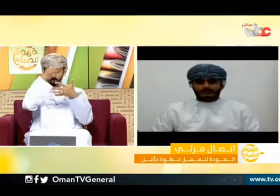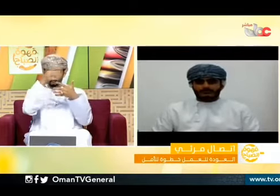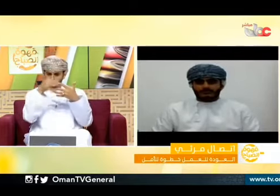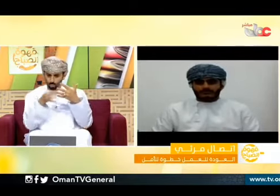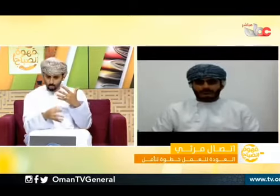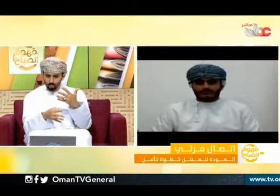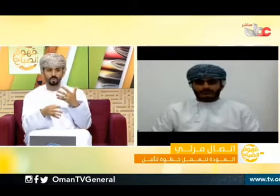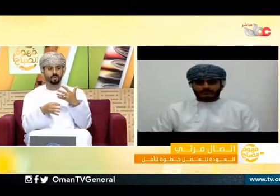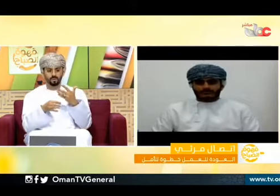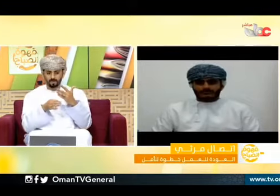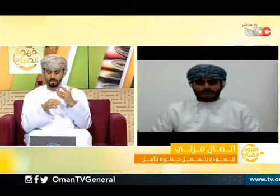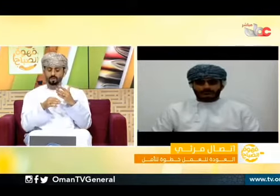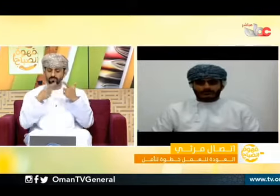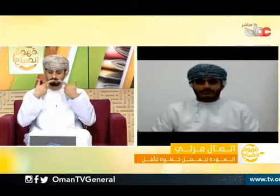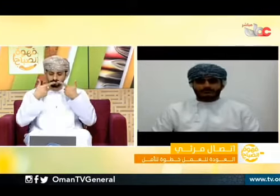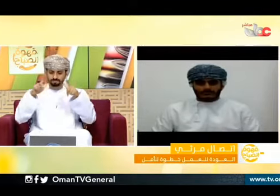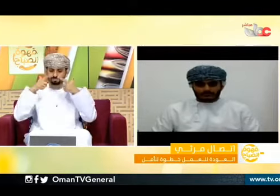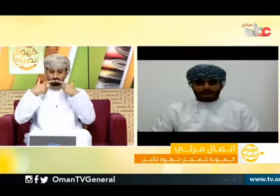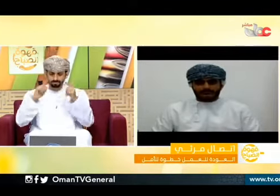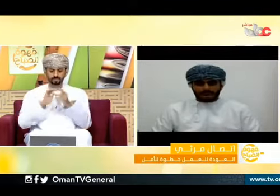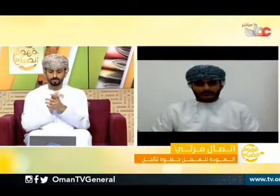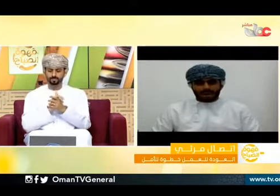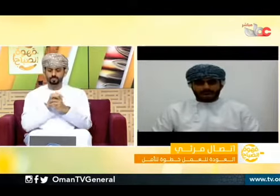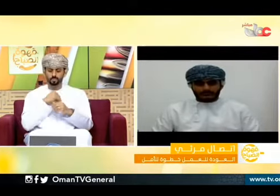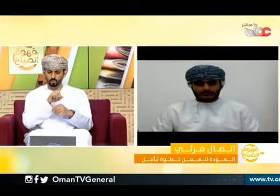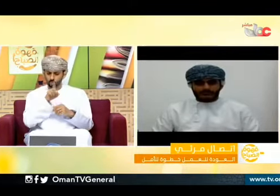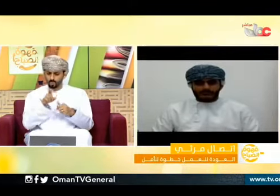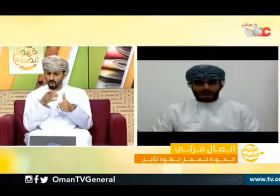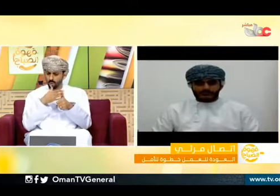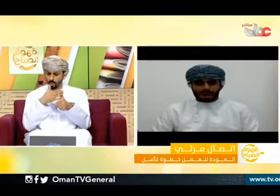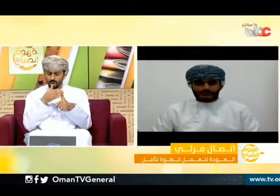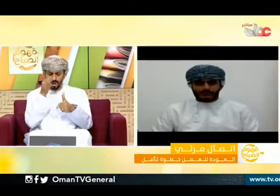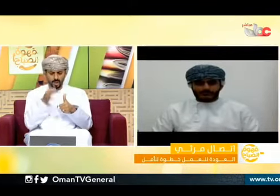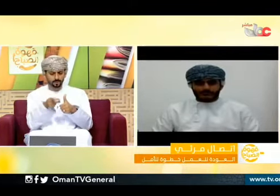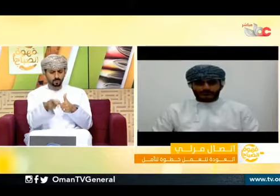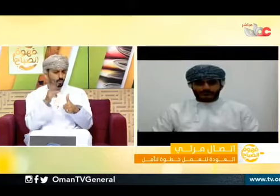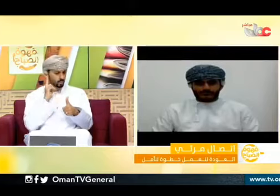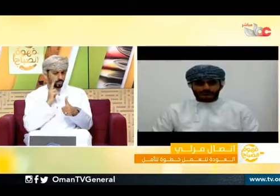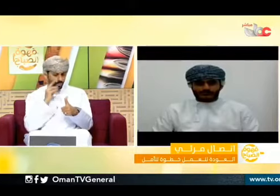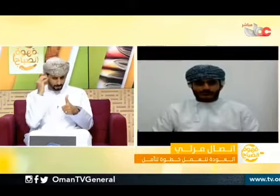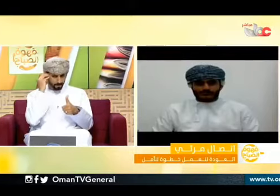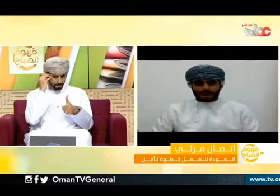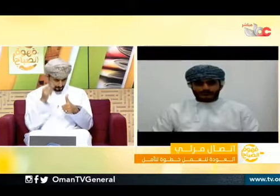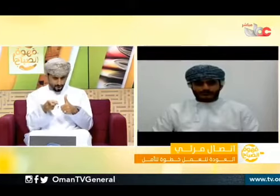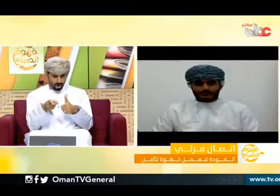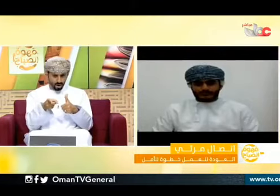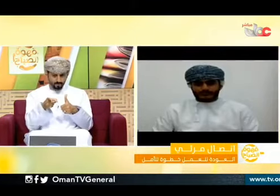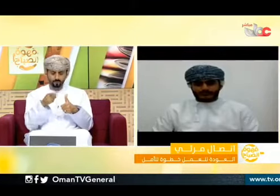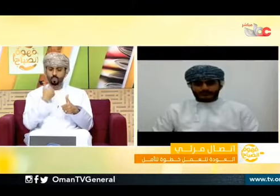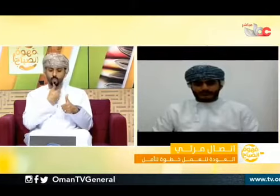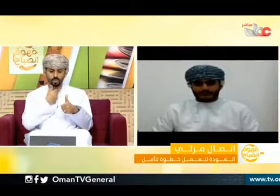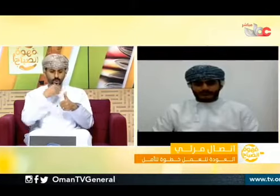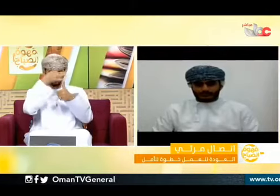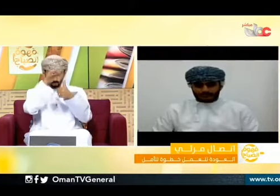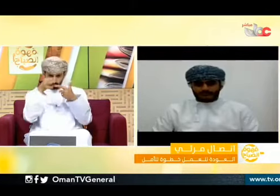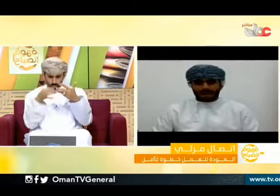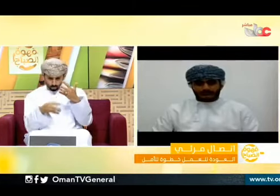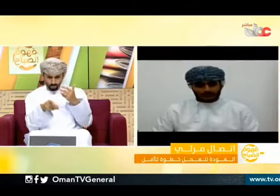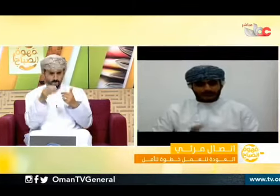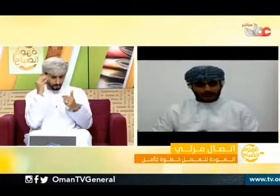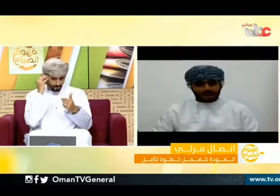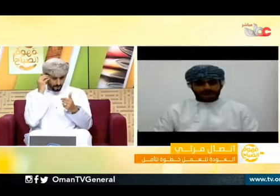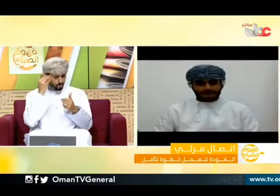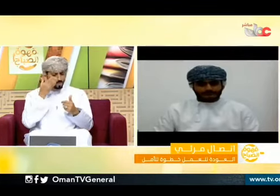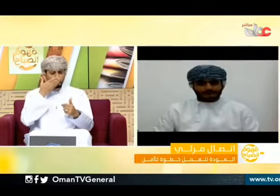تنظيم العمل، الشروط الوقائية، كل هذه الأعمال؟ أولا بالنسبة لأنت، هل بكونك